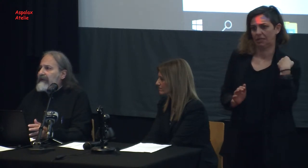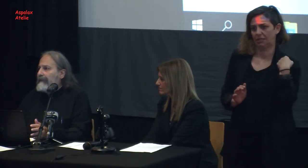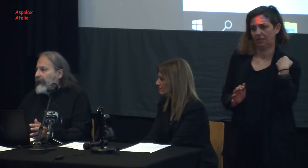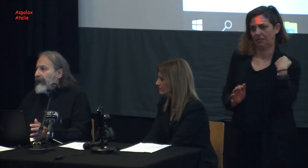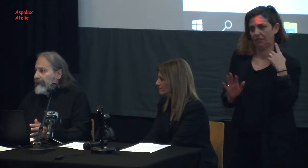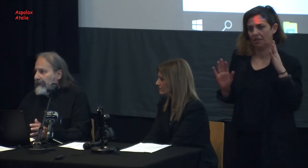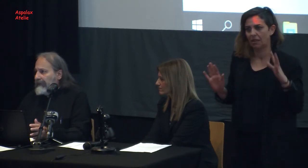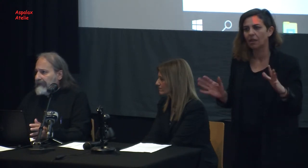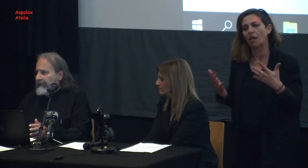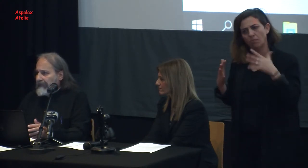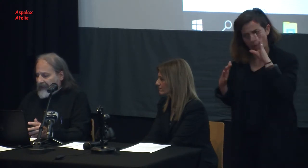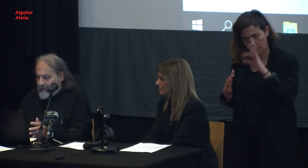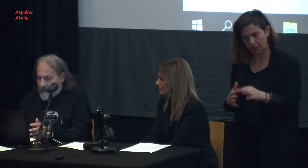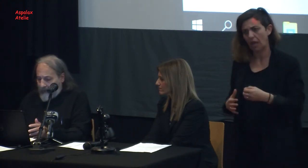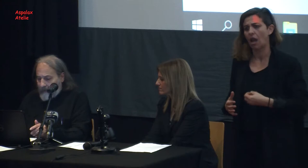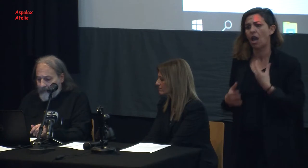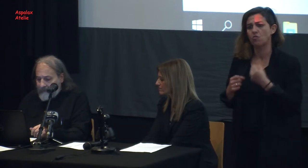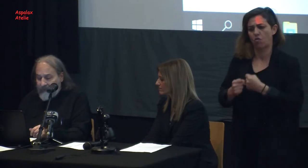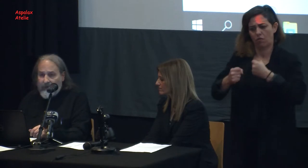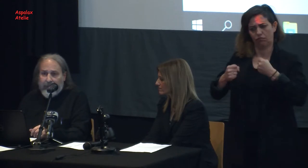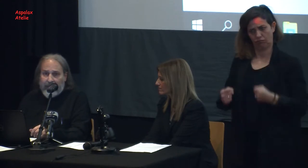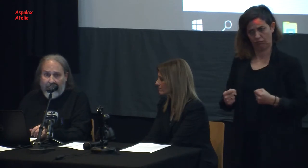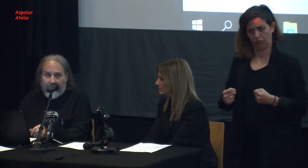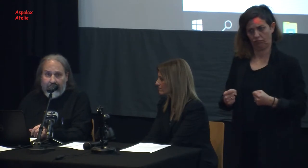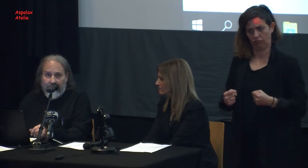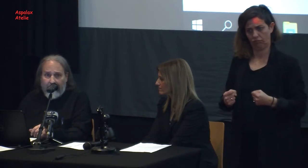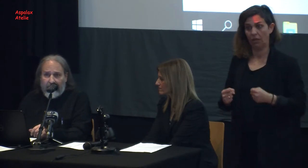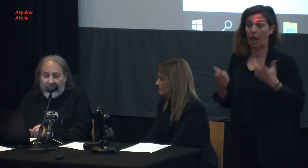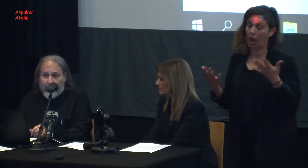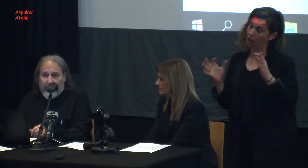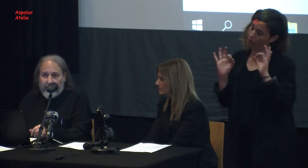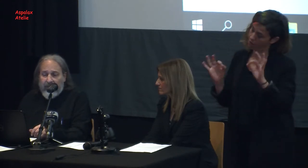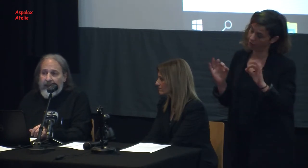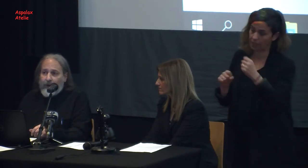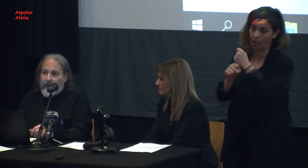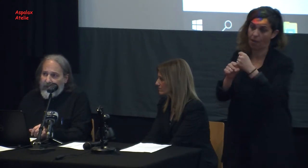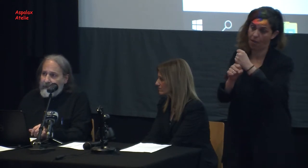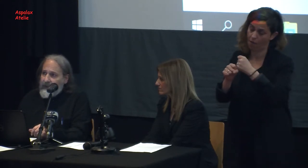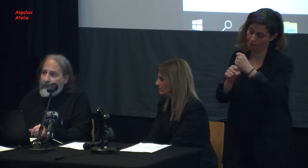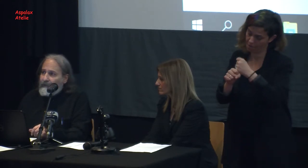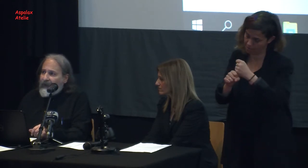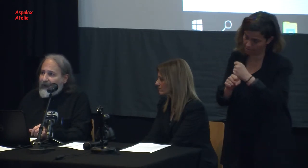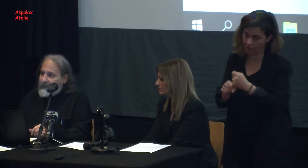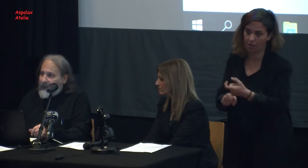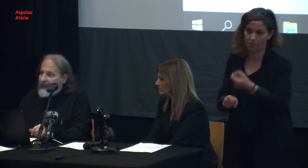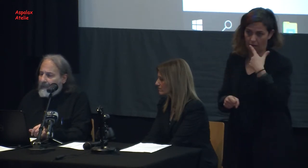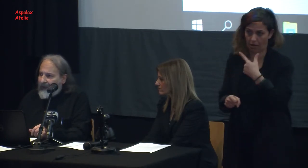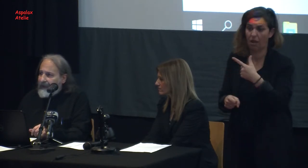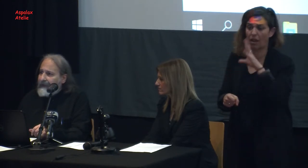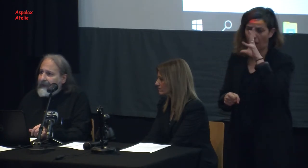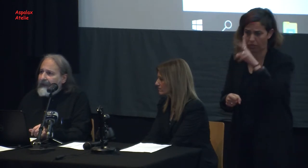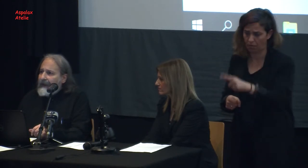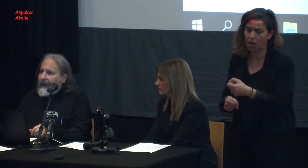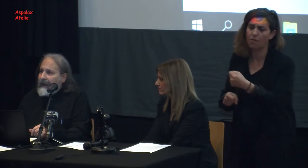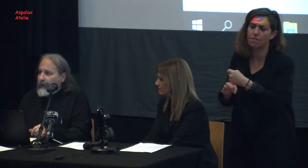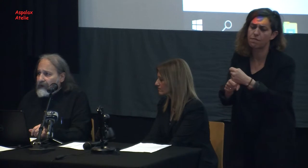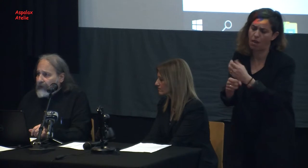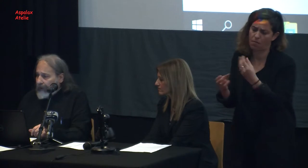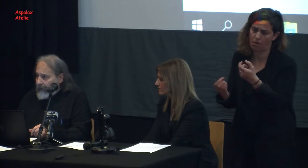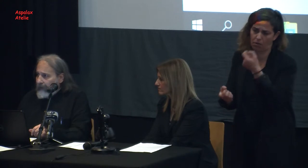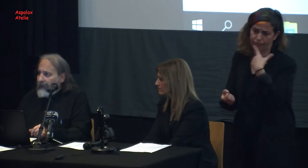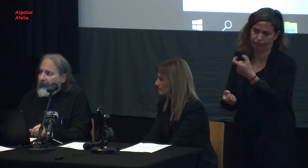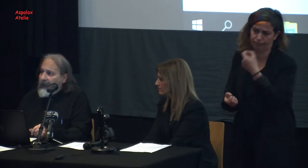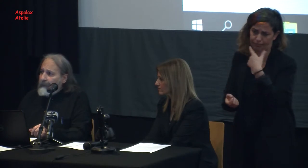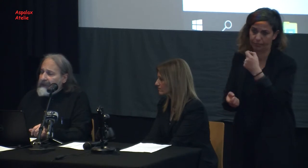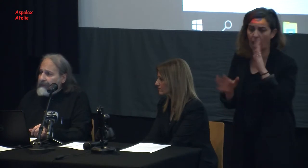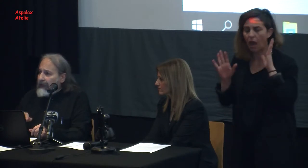πατούσα γερά στα πόδια. Τίποτε άλλο. Βέβαια με κατάλληλη φαρμακευτική αγωγή, μία χούφτα χάπια κάθε μέρα. Αλλά δόξα